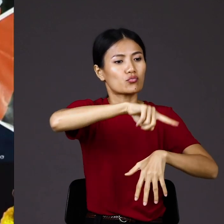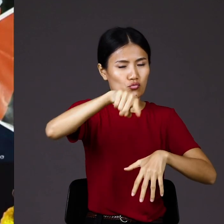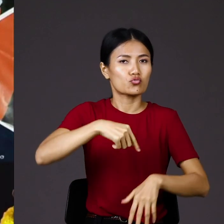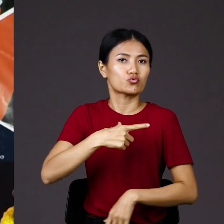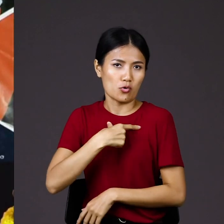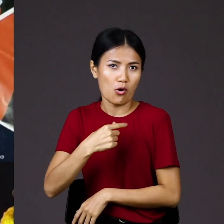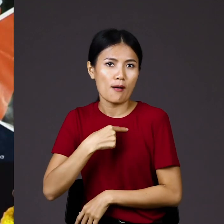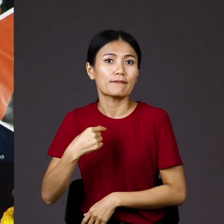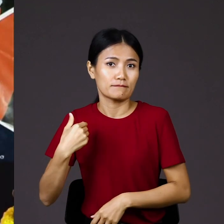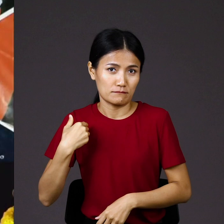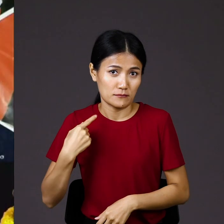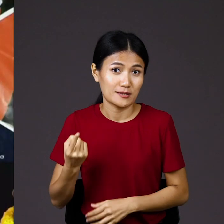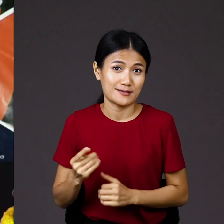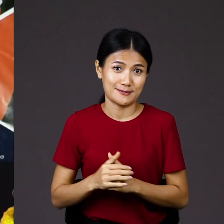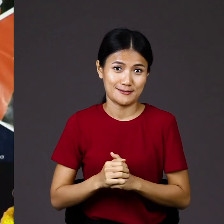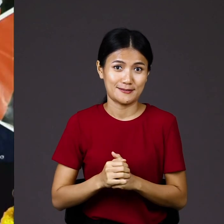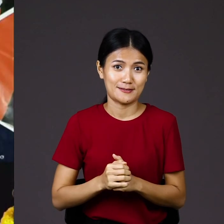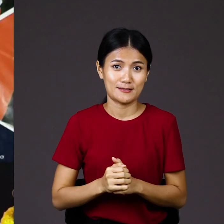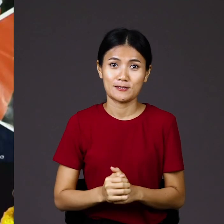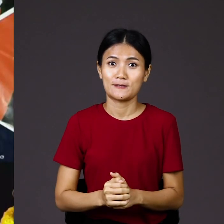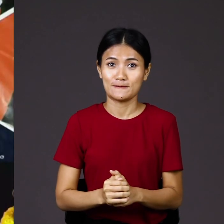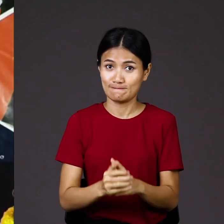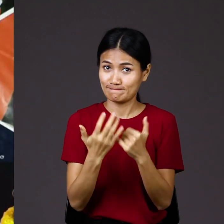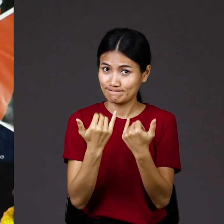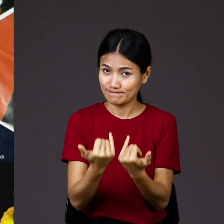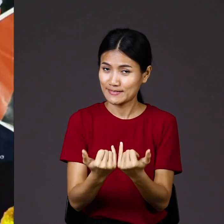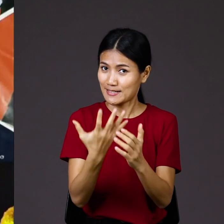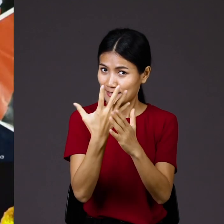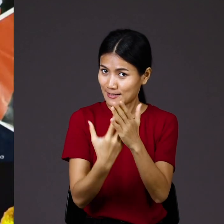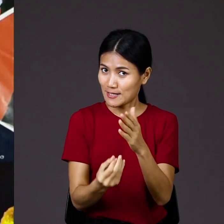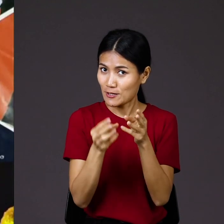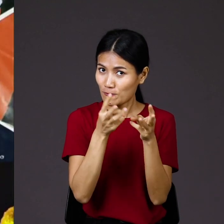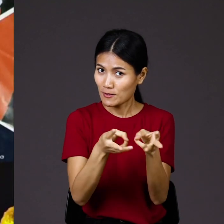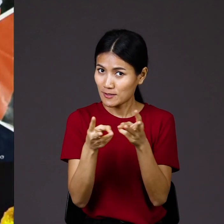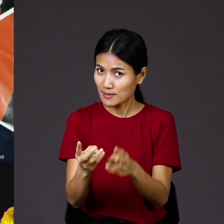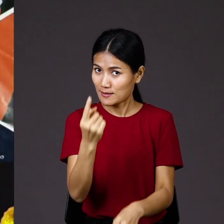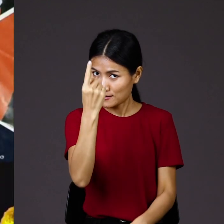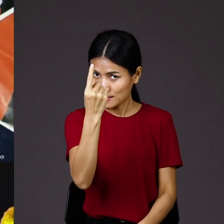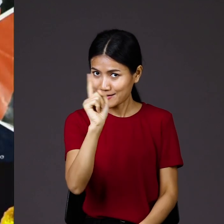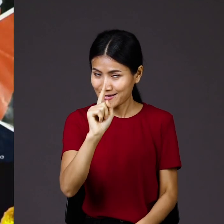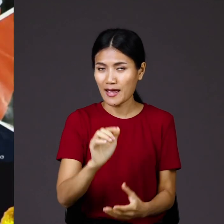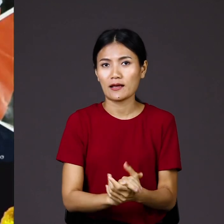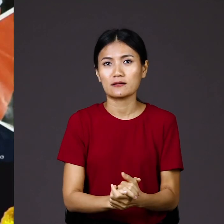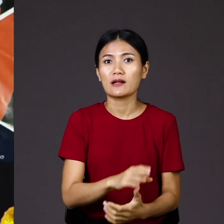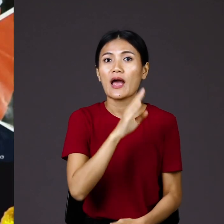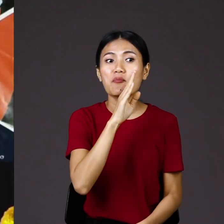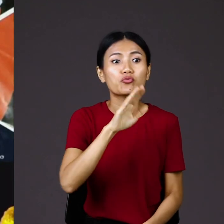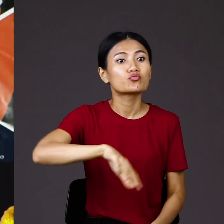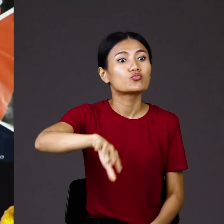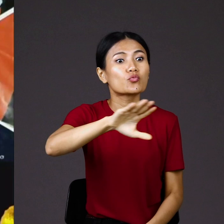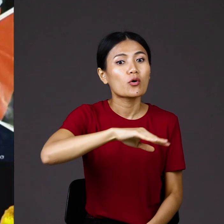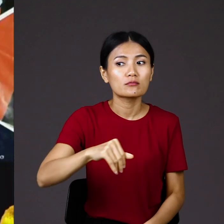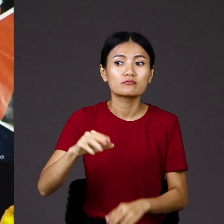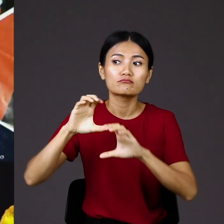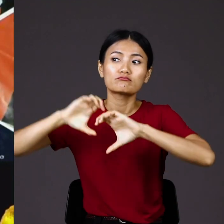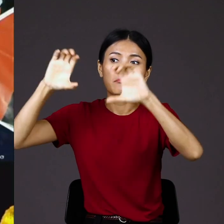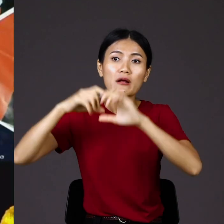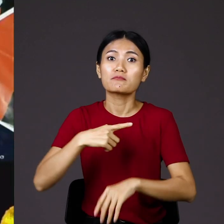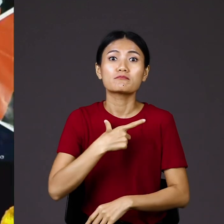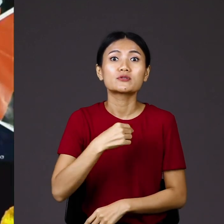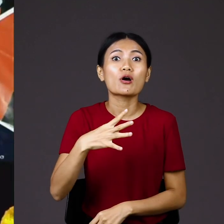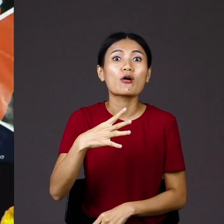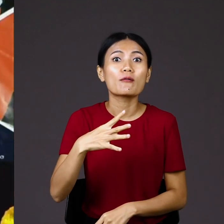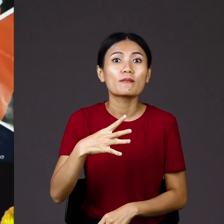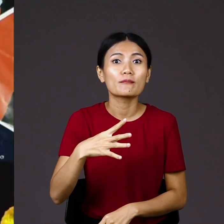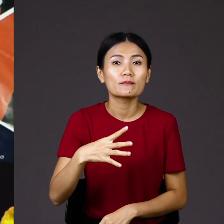บาลยังดีอยู่ดังนั้นจึงเหลืออีกหนทางเดียวเท่านั้นครับถ้าพี่น้องไม่ชอบรัฐบ